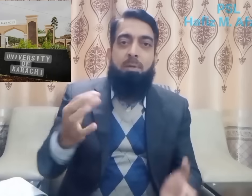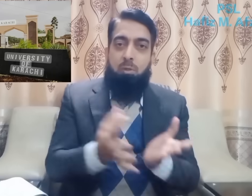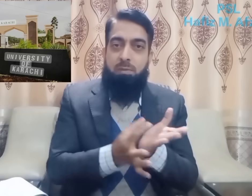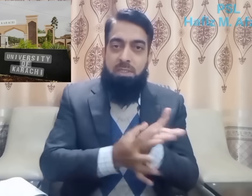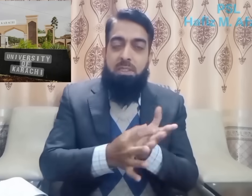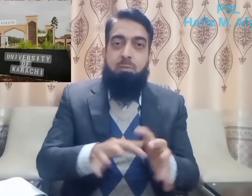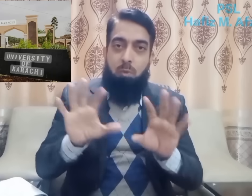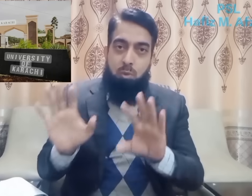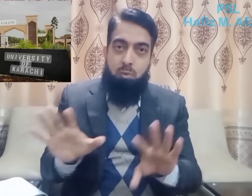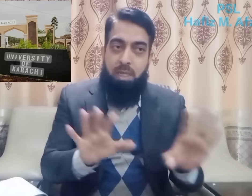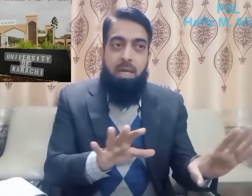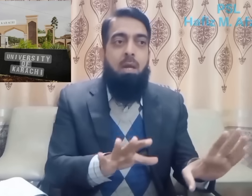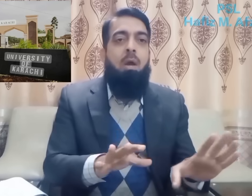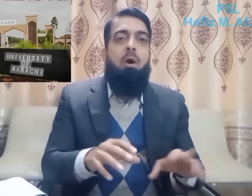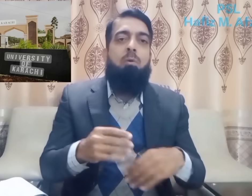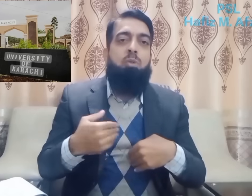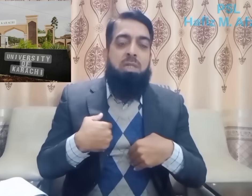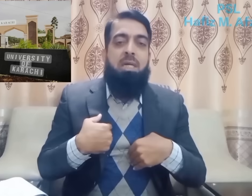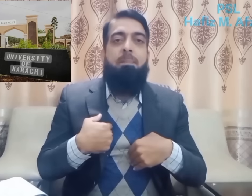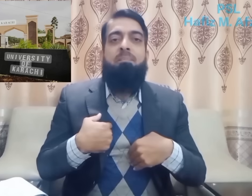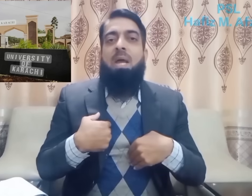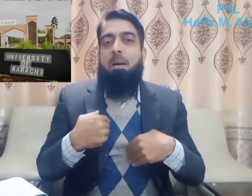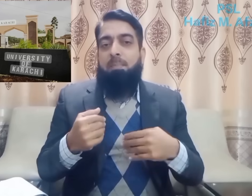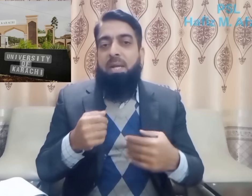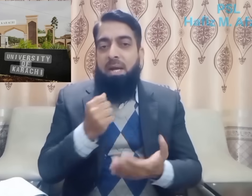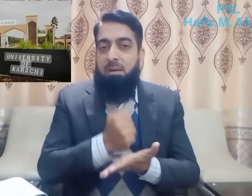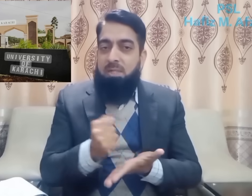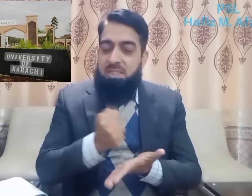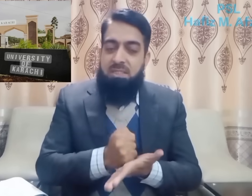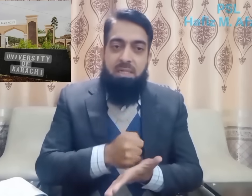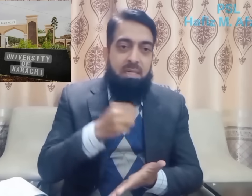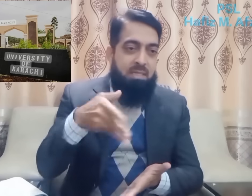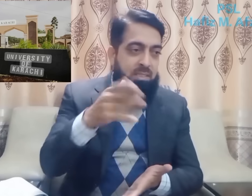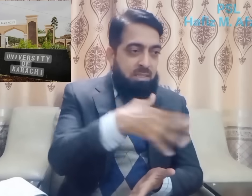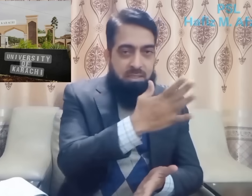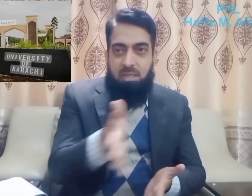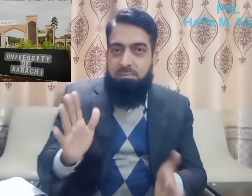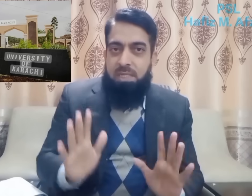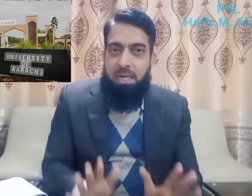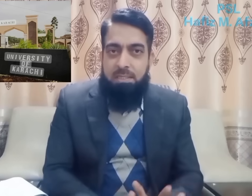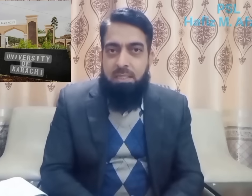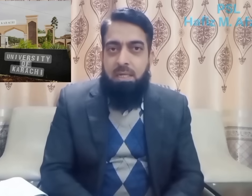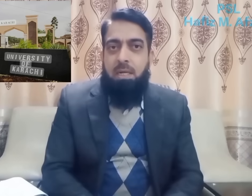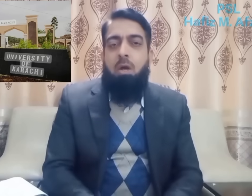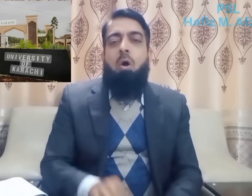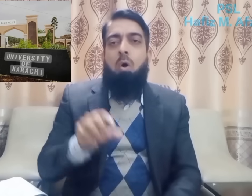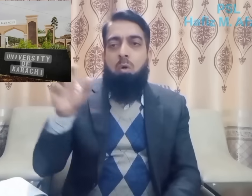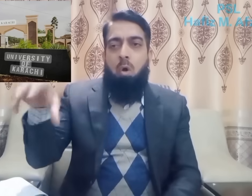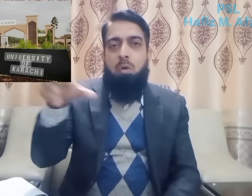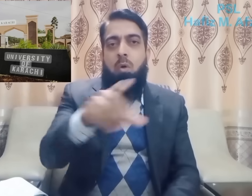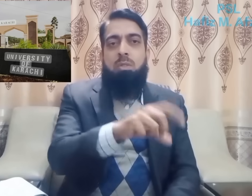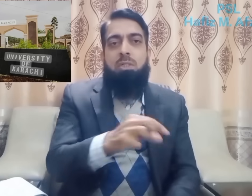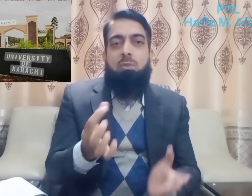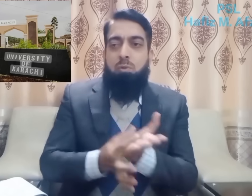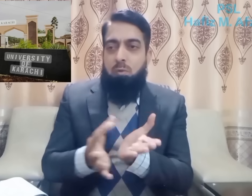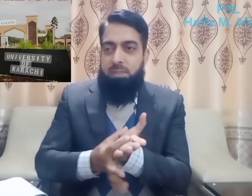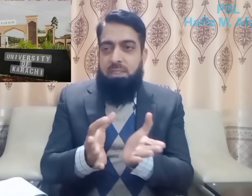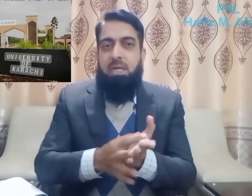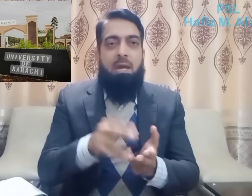पे यूनिवर्सिटीज मौजूद हैं और मुझे अपने एडमिशन्स के लिए किस किस तरफ जाना चाहिए और कौन कौन सी जो यूनिवर्सिटी है